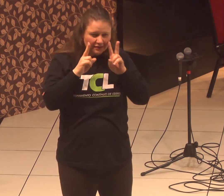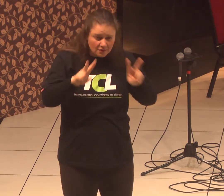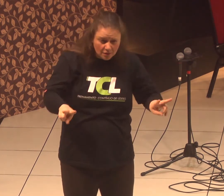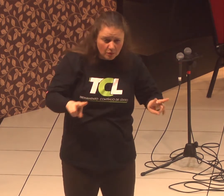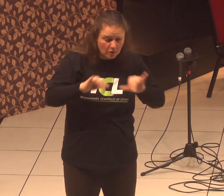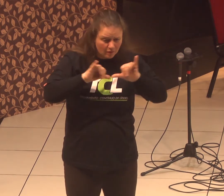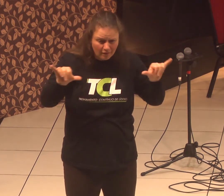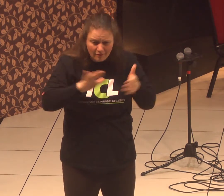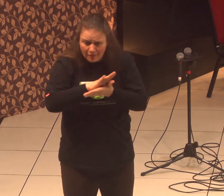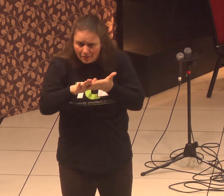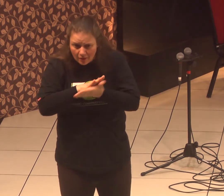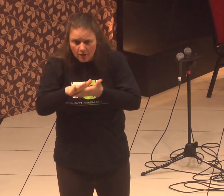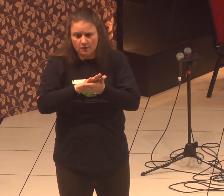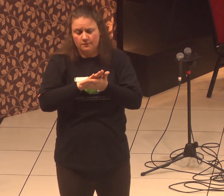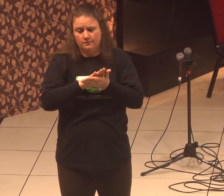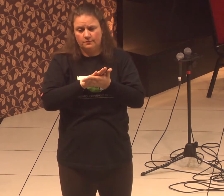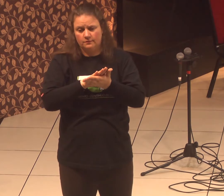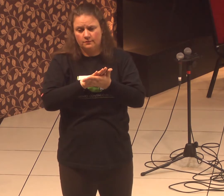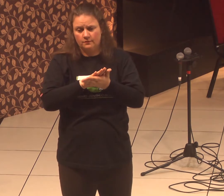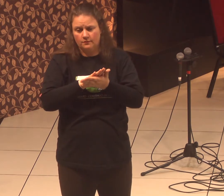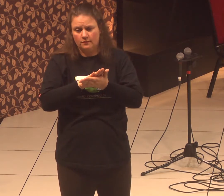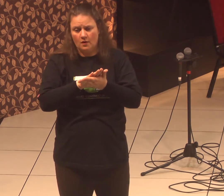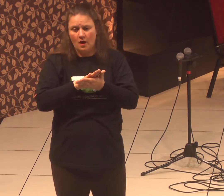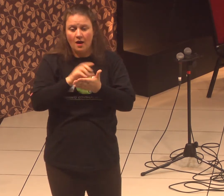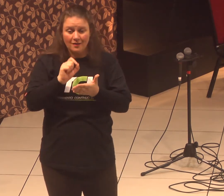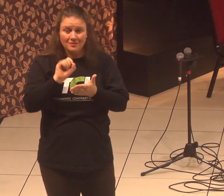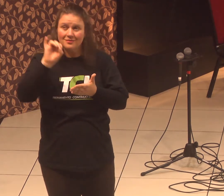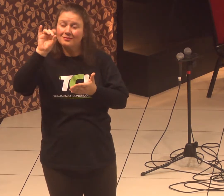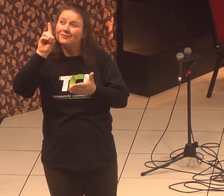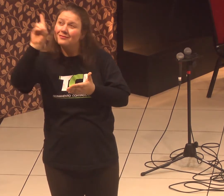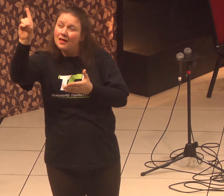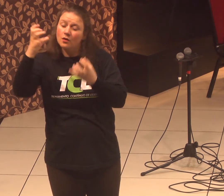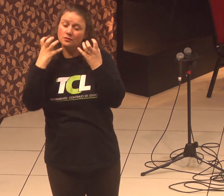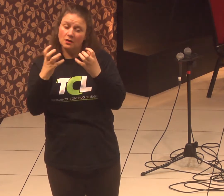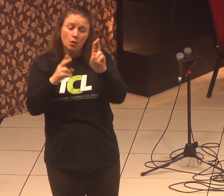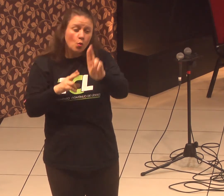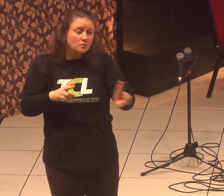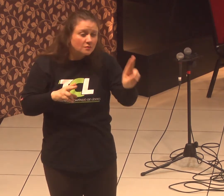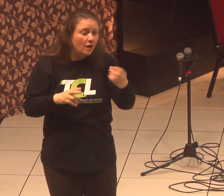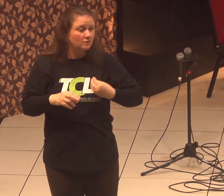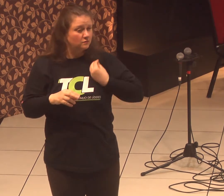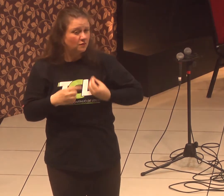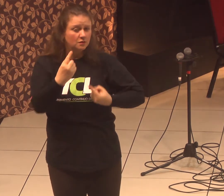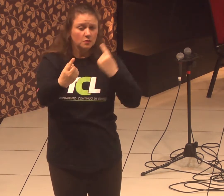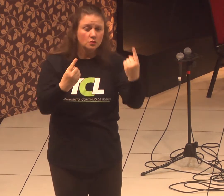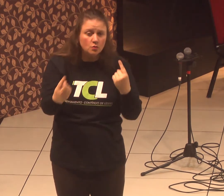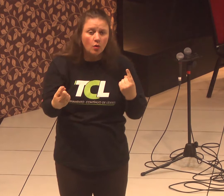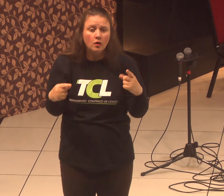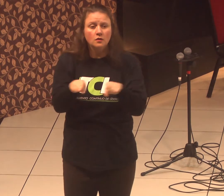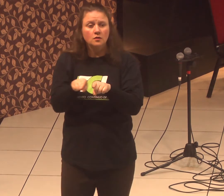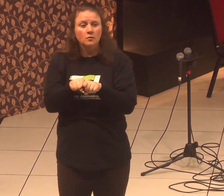era o meio que Deus queria usar para abençoar outros 2 que estavam lá do outro